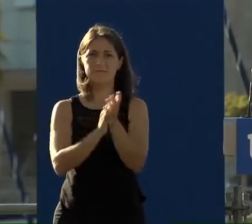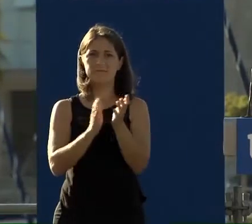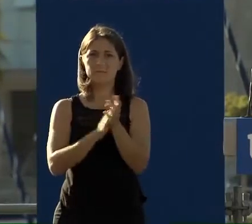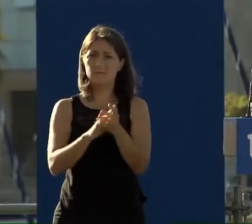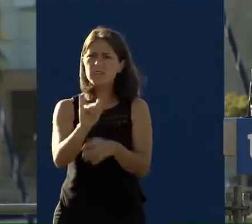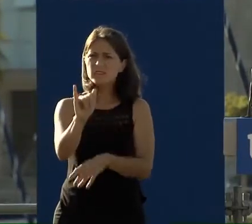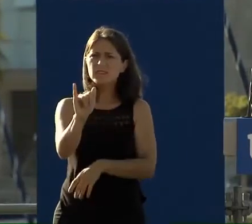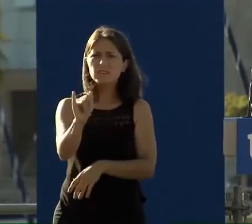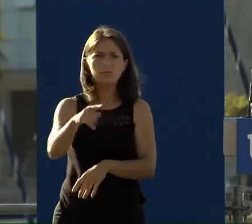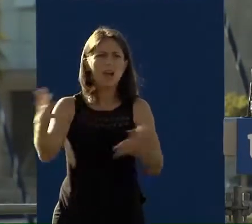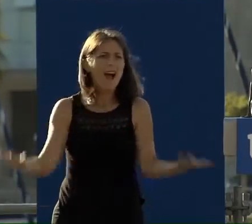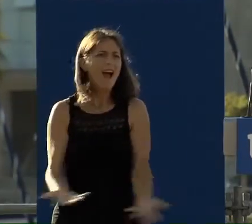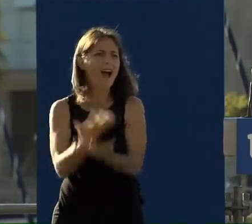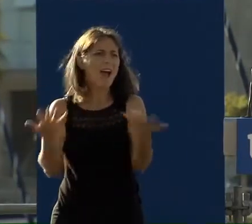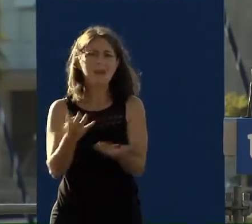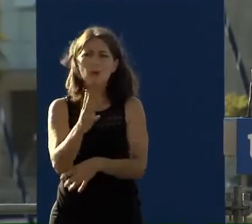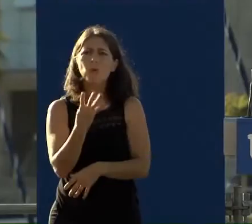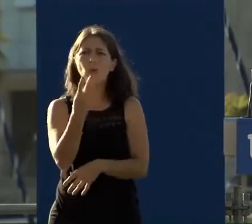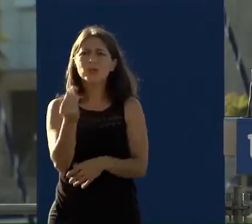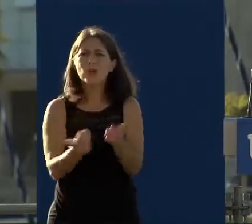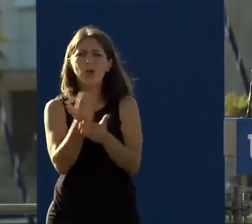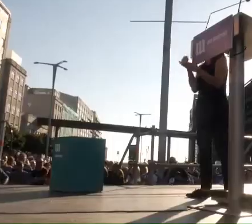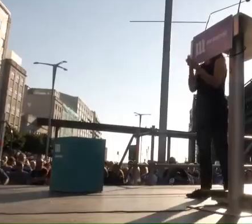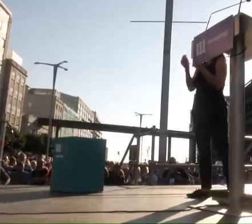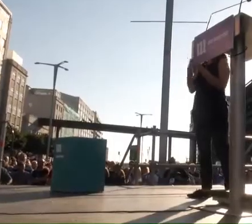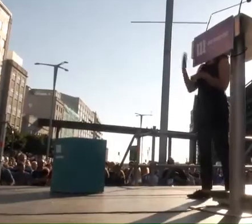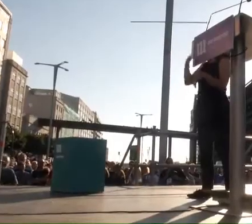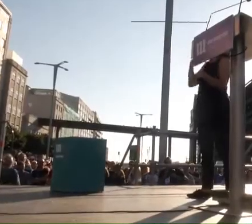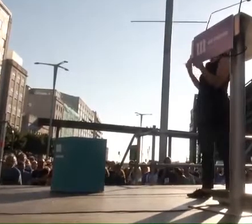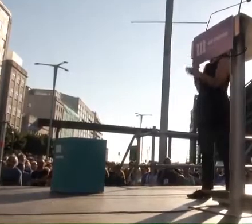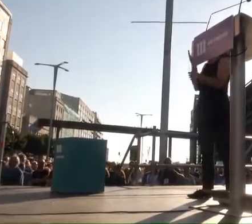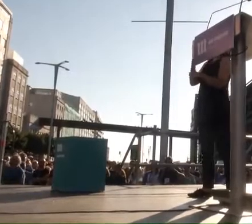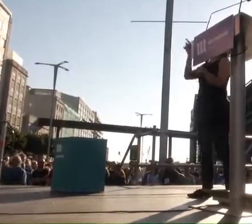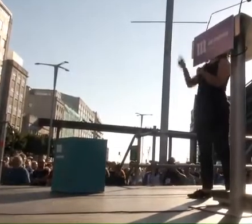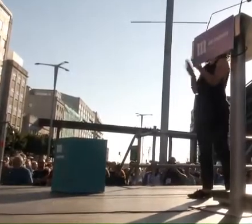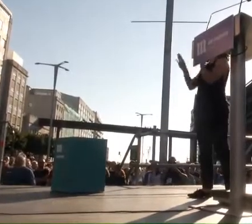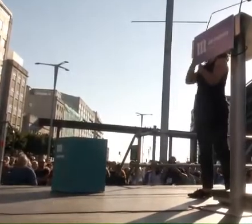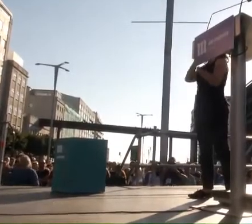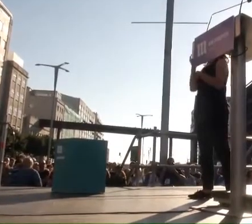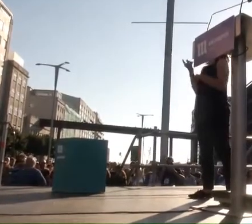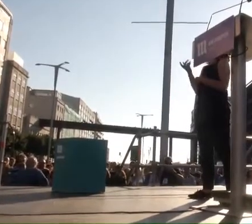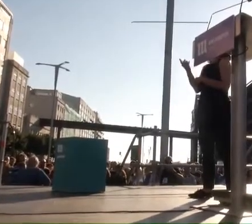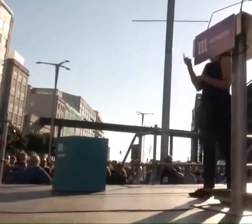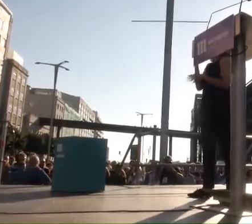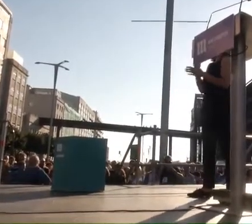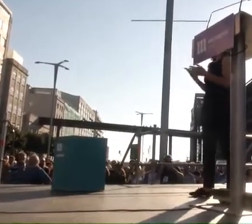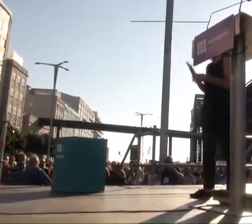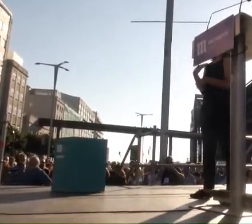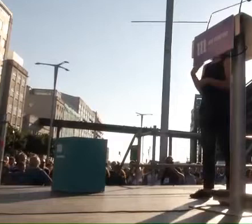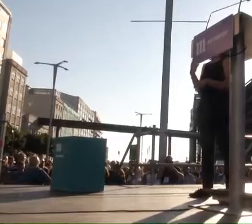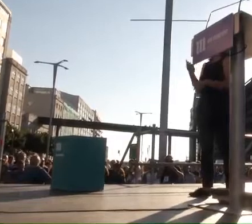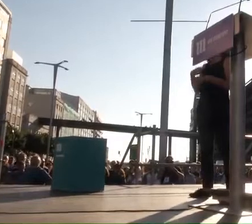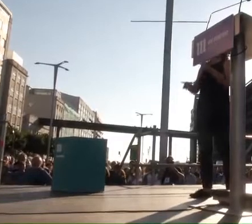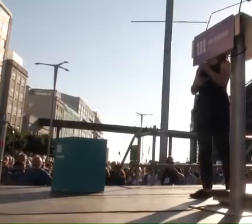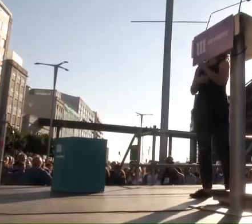Claro que sí, así que ánimo, nos quedan 4 días. Outro día me paraba unha veciña na Coruña, me decía: alcalde,